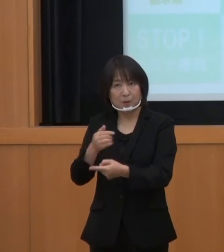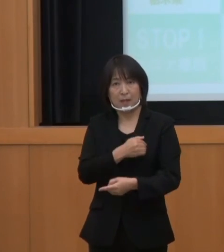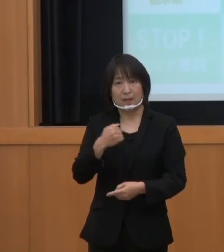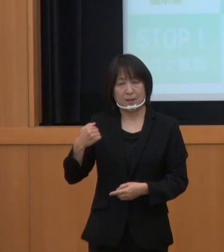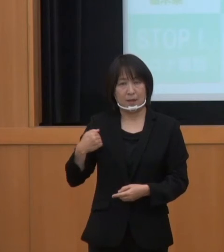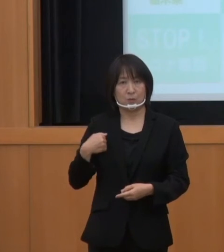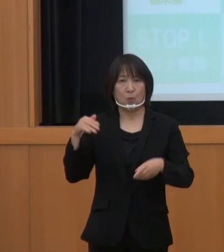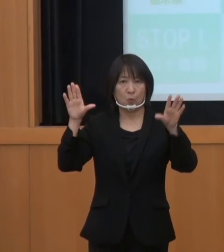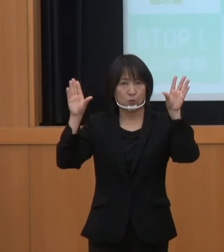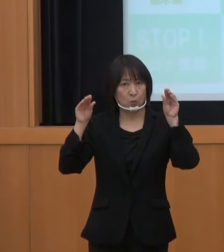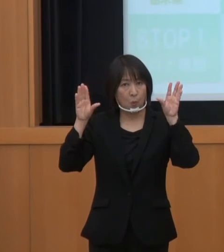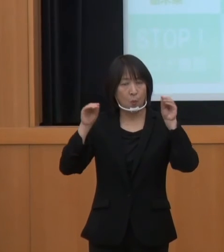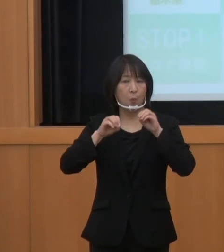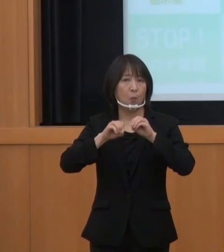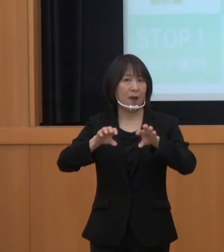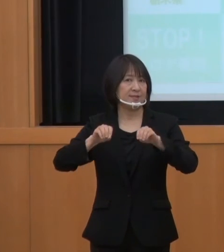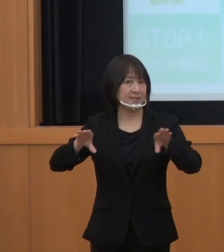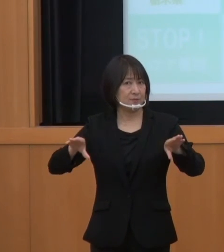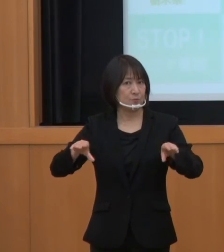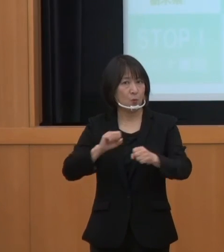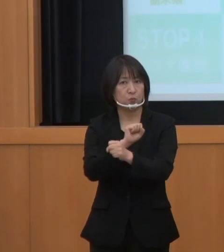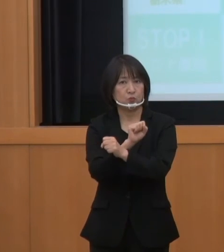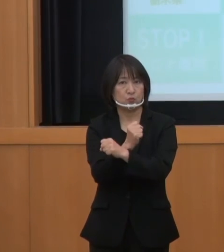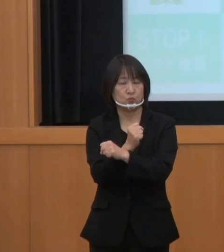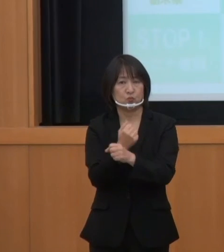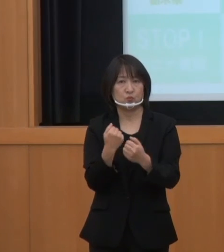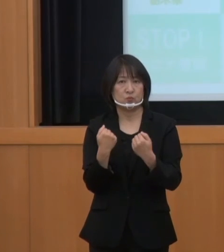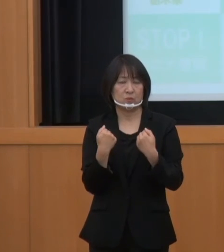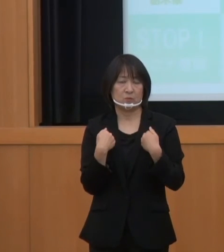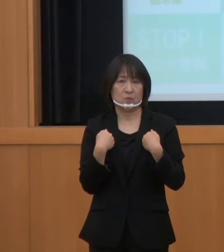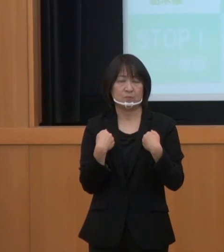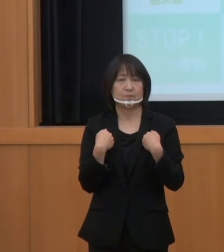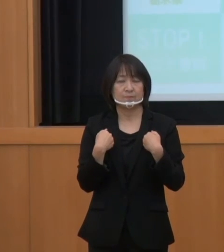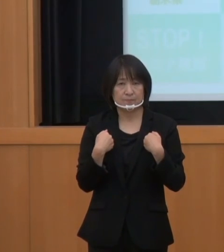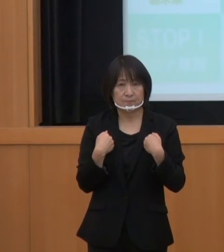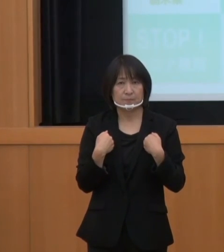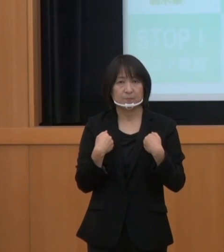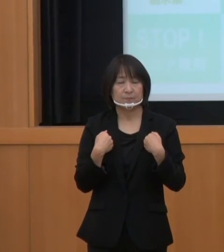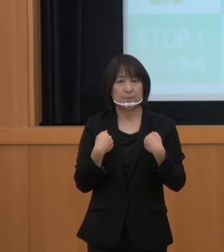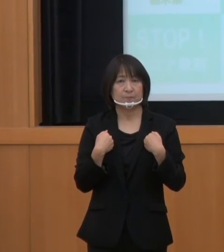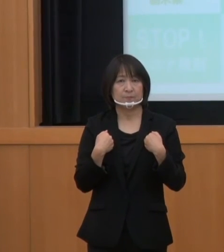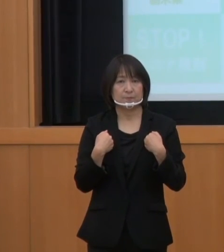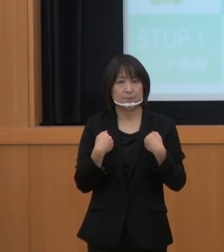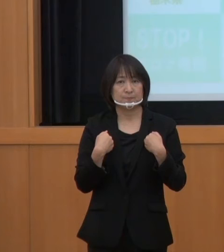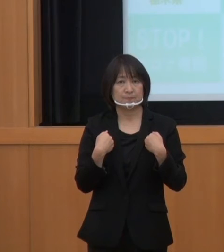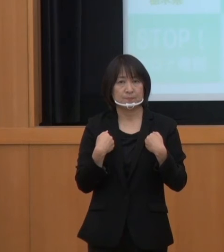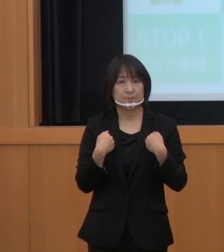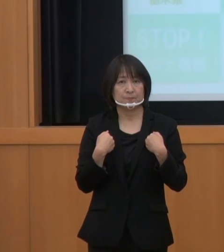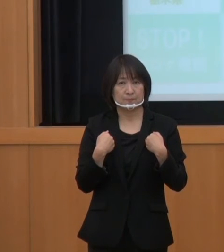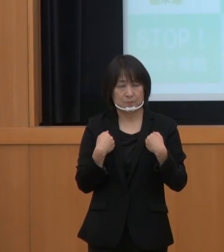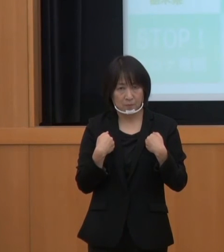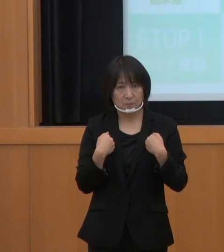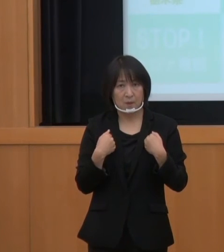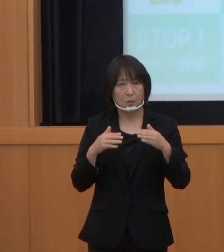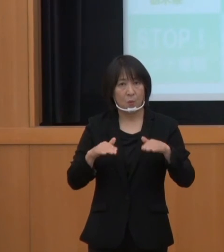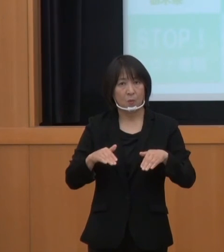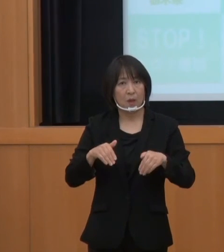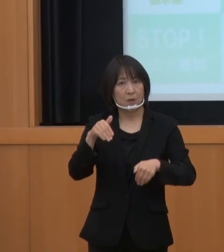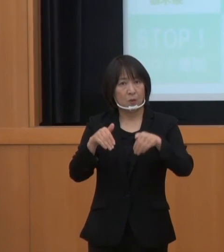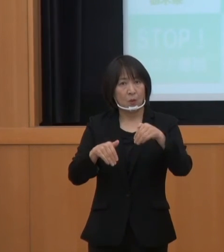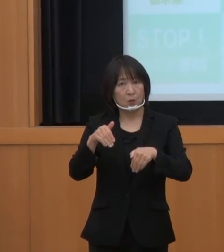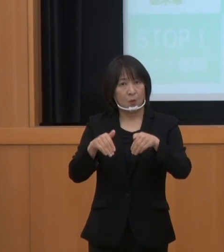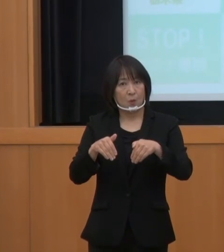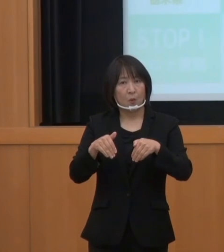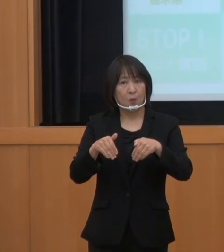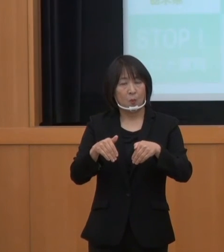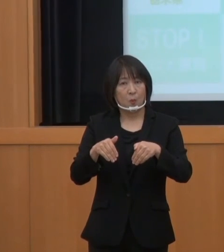を工夫していかなければならないということを、まあ、今回のミニ統一選挙を通じて